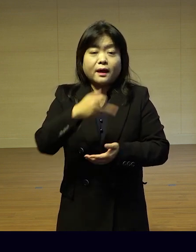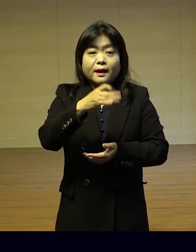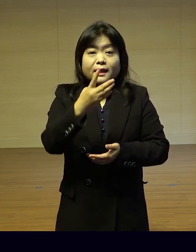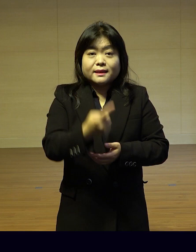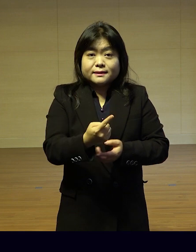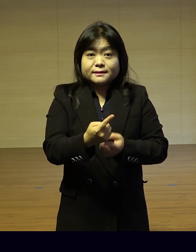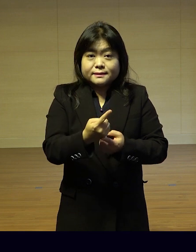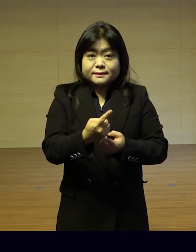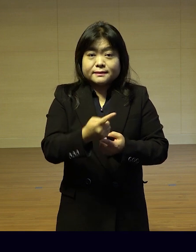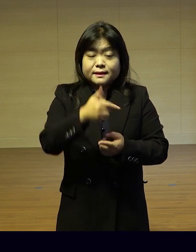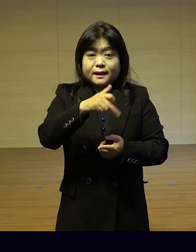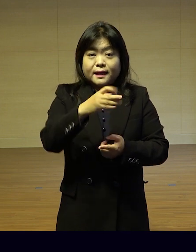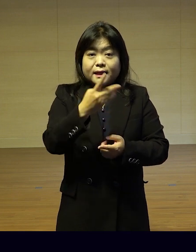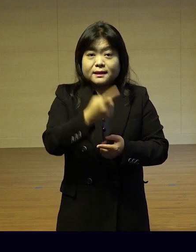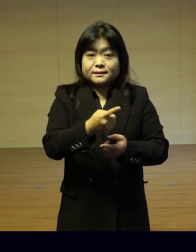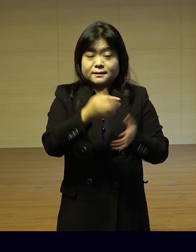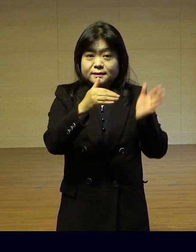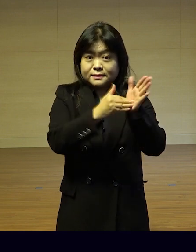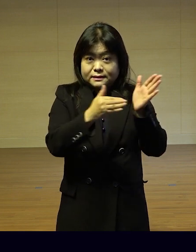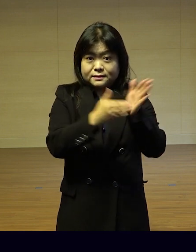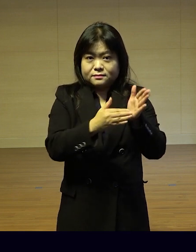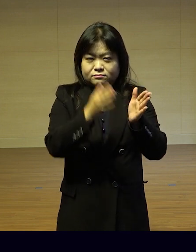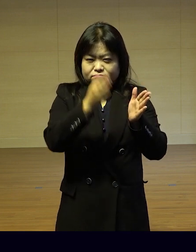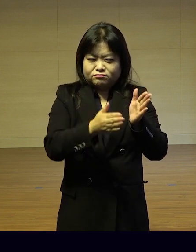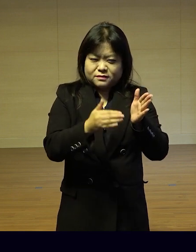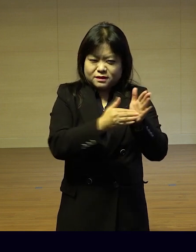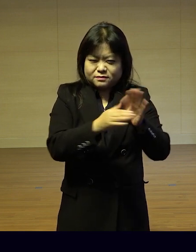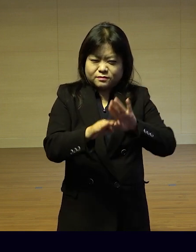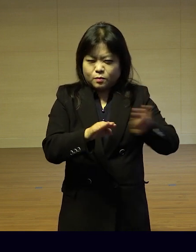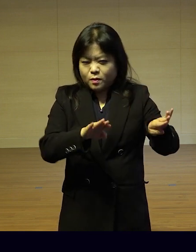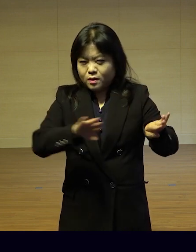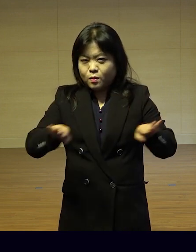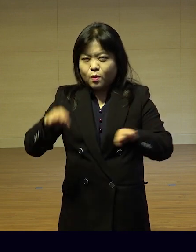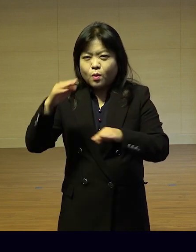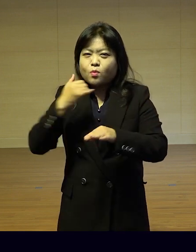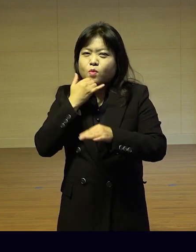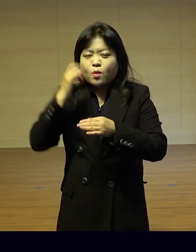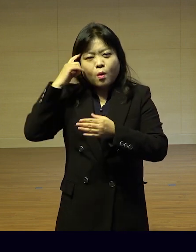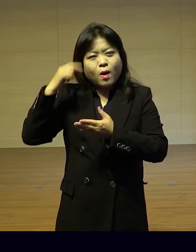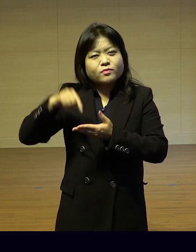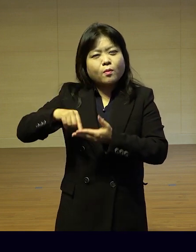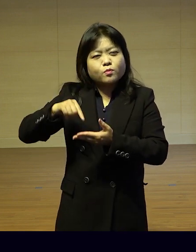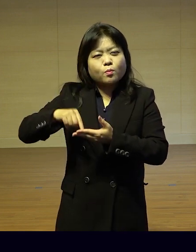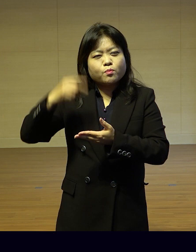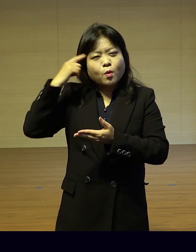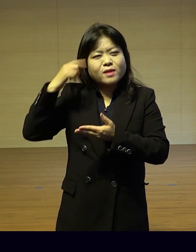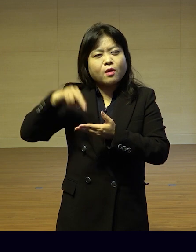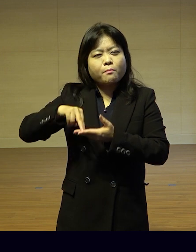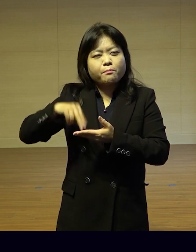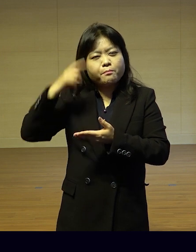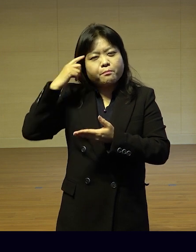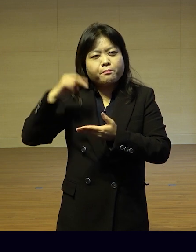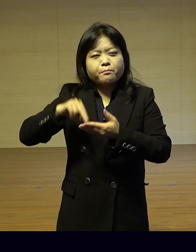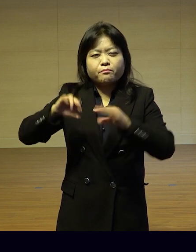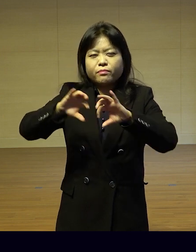칸트 여기서 끊어지고 그리고 독일 관념론 이렇게 이해를 할 수 있습니다.